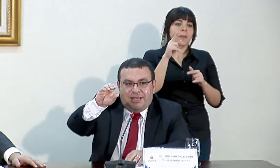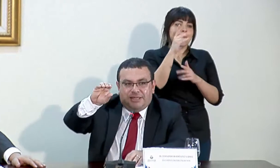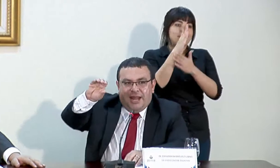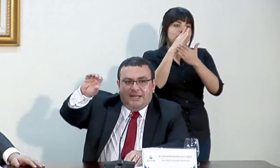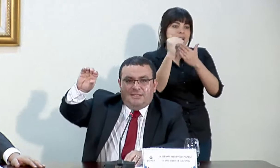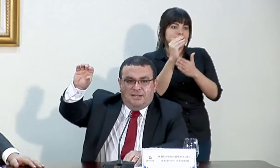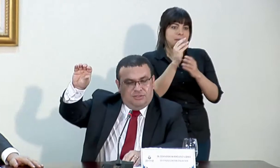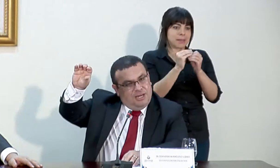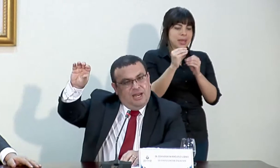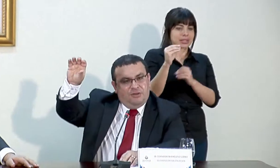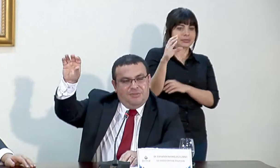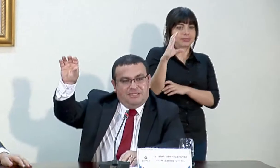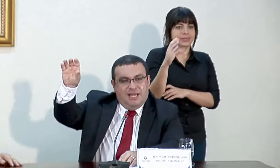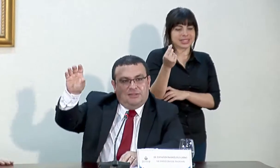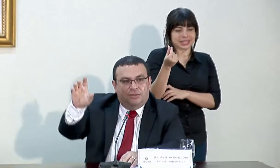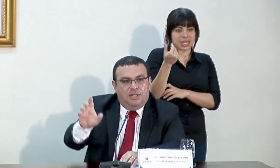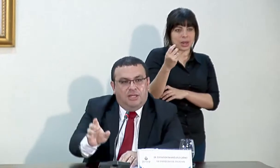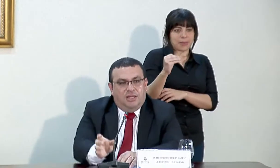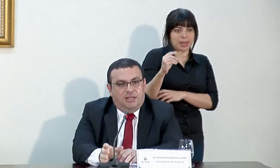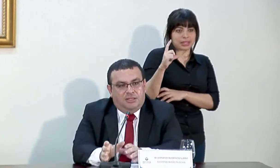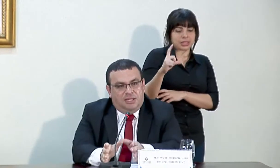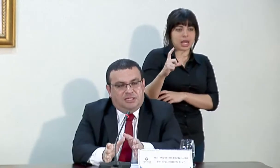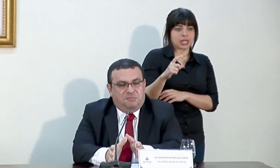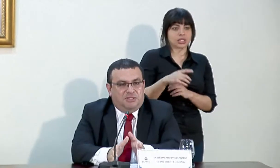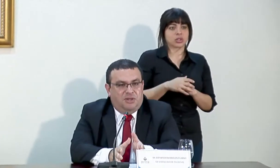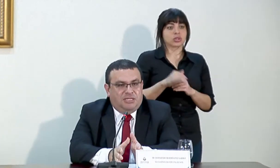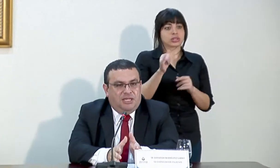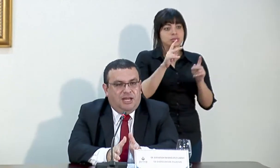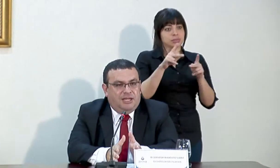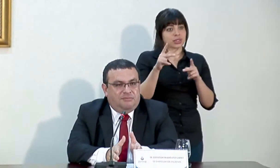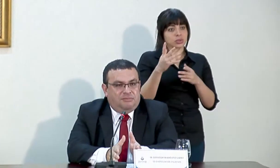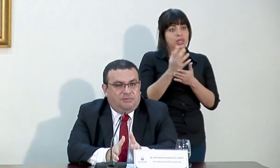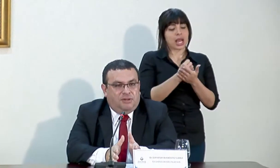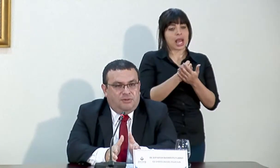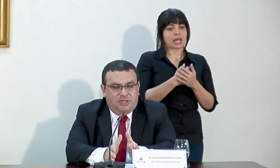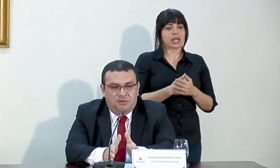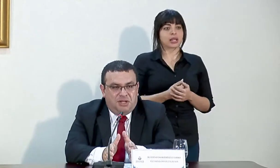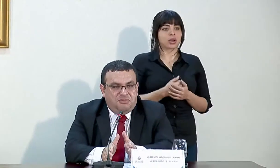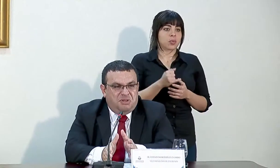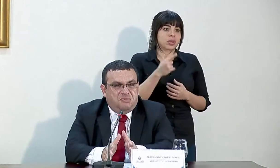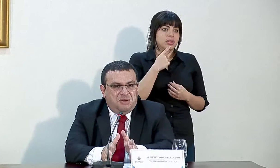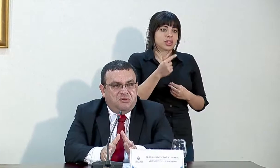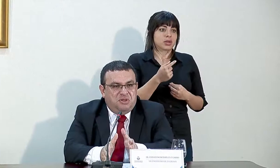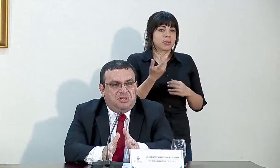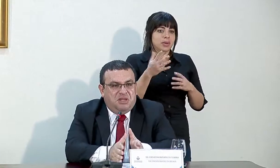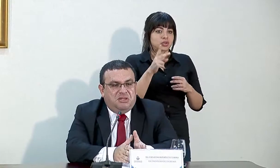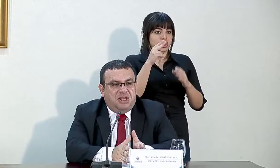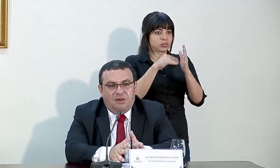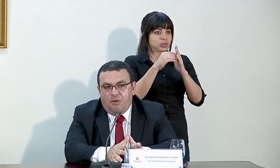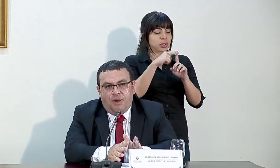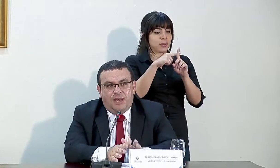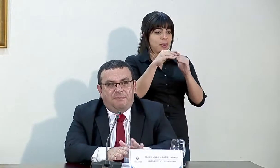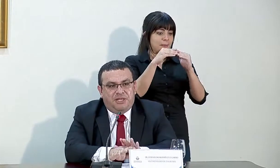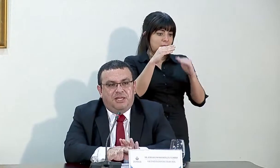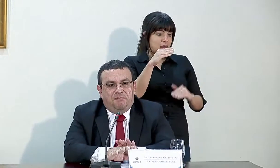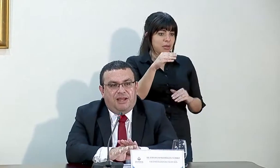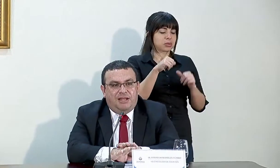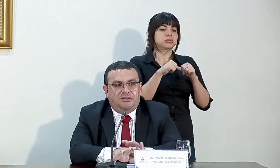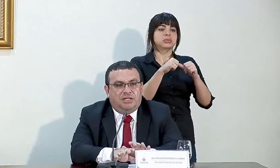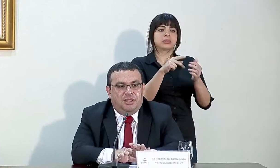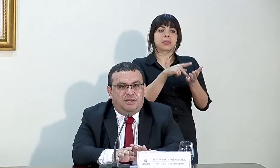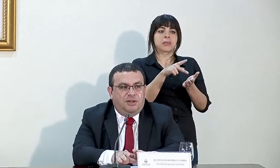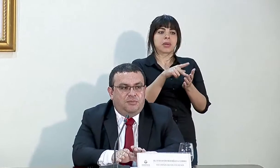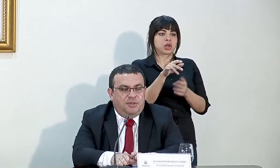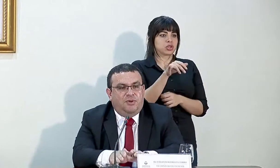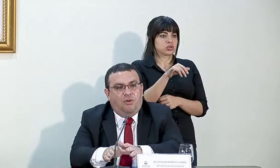parte más grande de los salarios, más alto. Esas personas que ganan, como les digo, digamos más o menos 2.5 millones hacia abajo, van a seguir